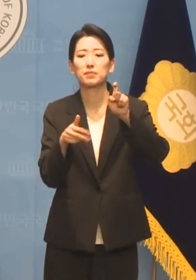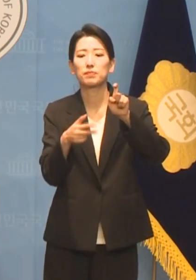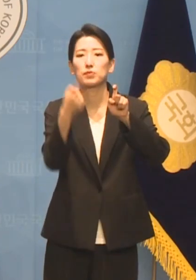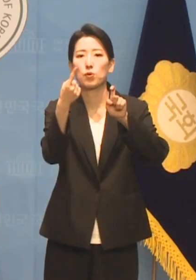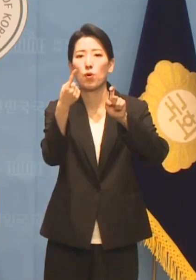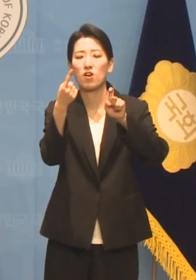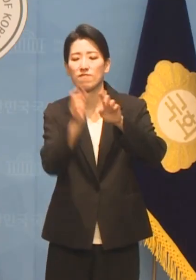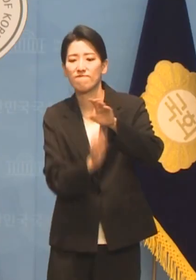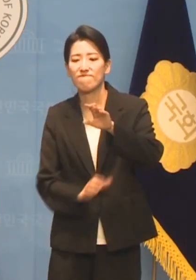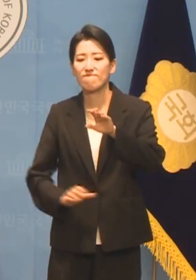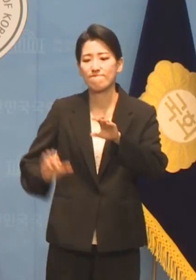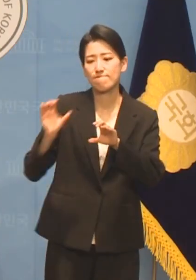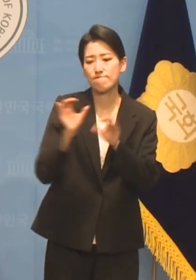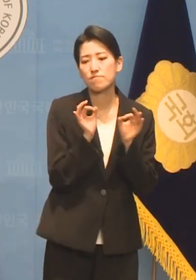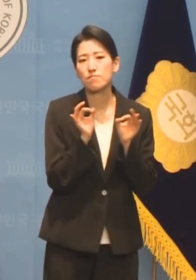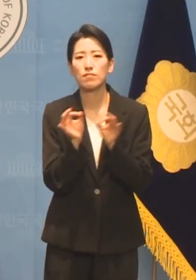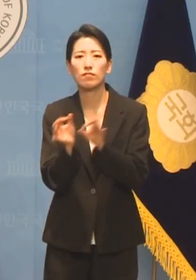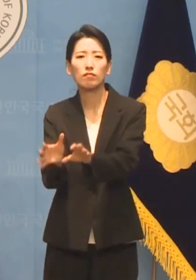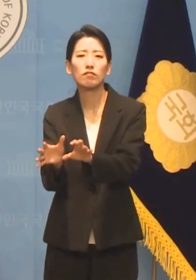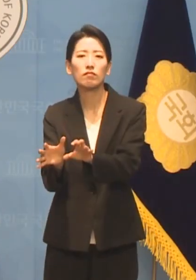투입해서 최첨단